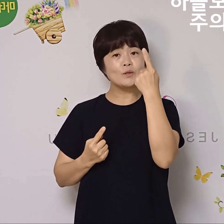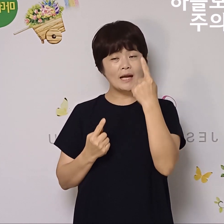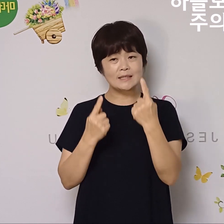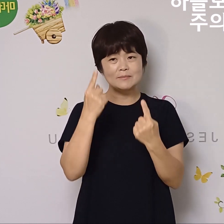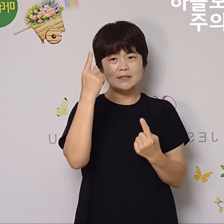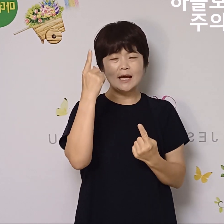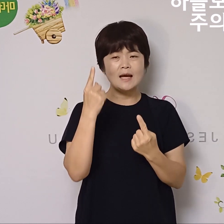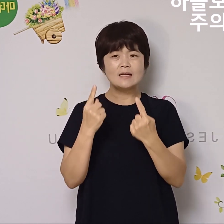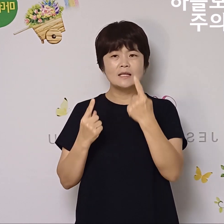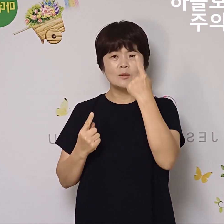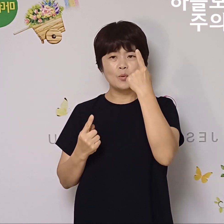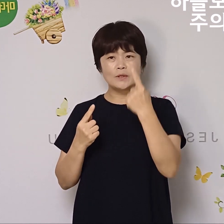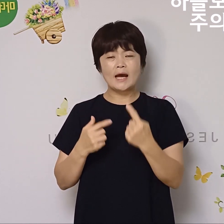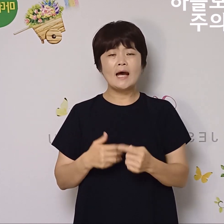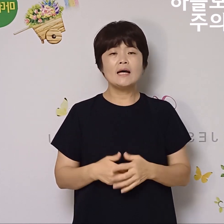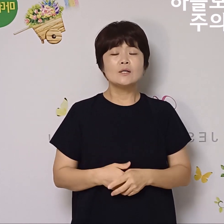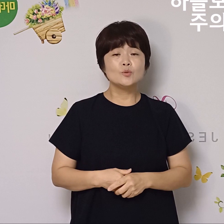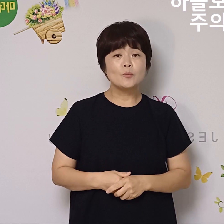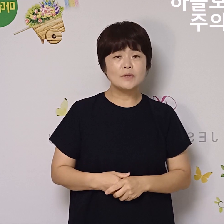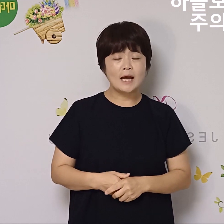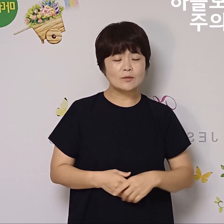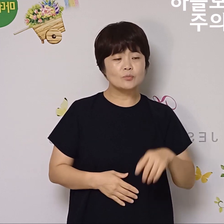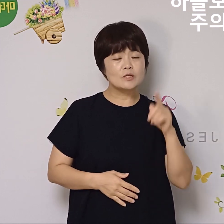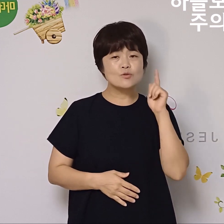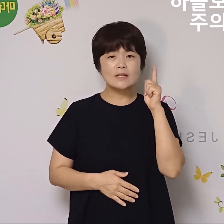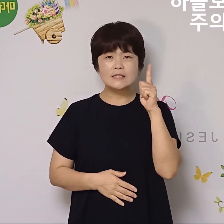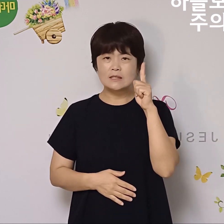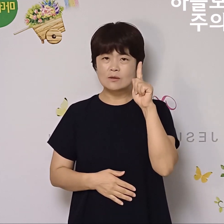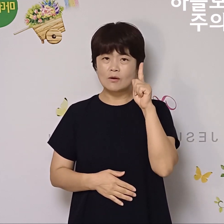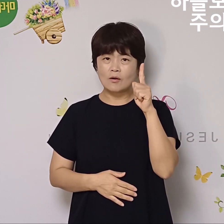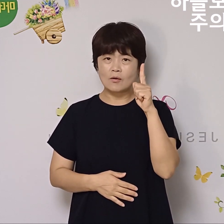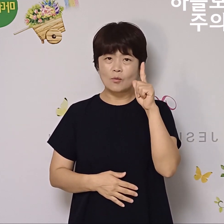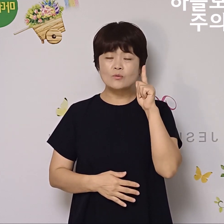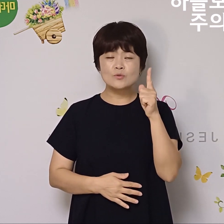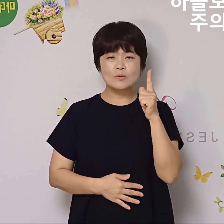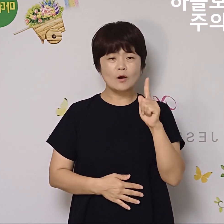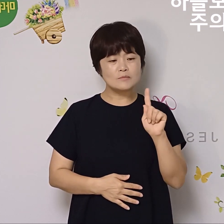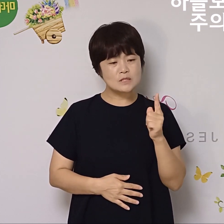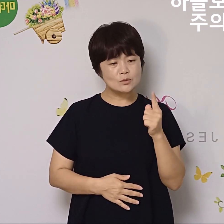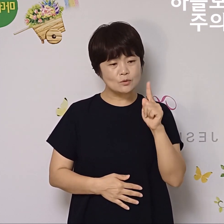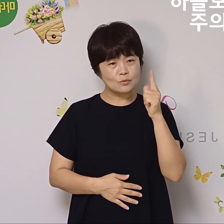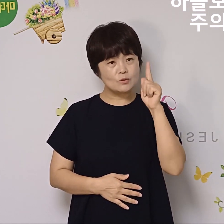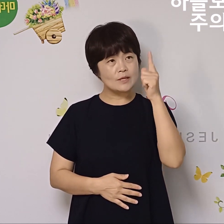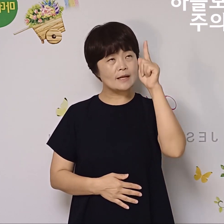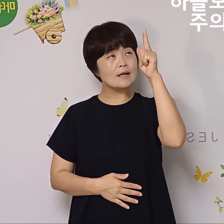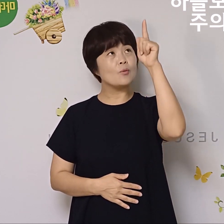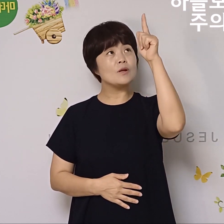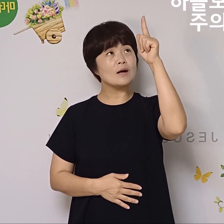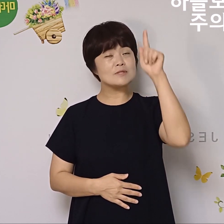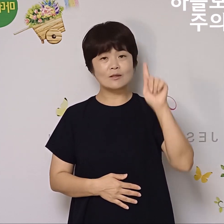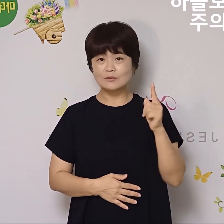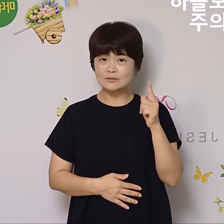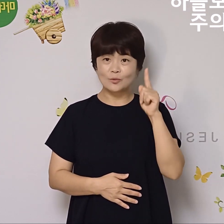보다가 됩니다. 보다. 높다. 높다 수화는 오른손 검지로 위로 약간 올려가면서